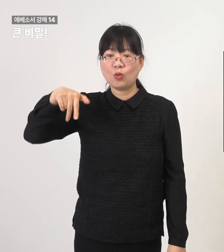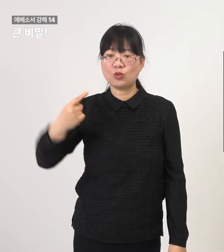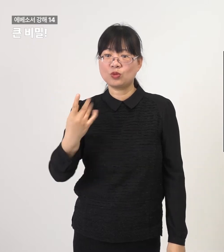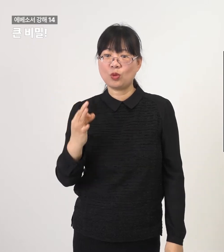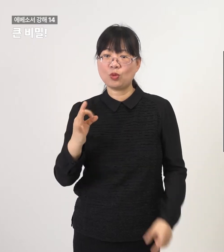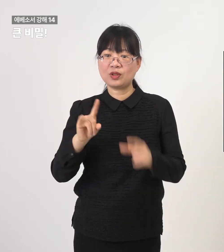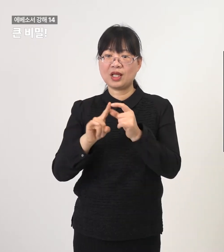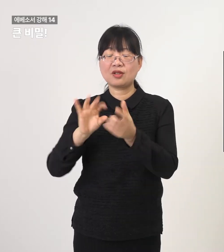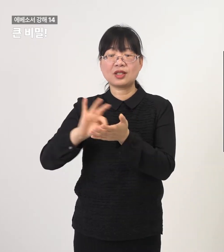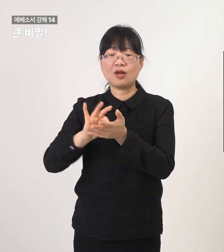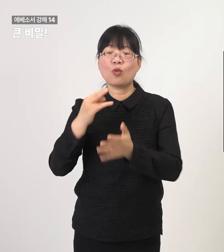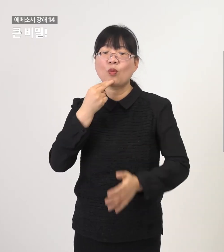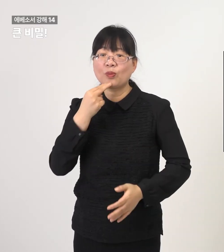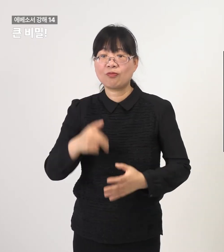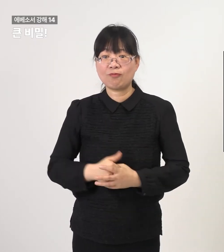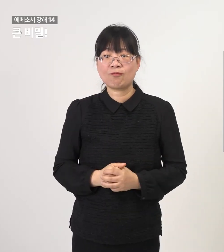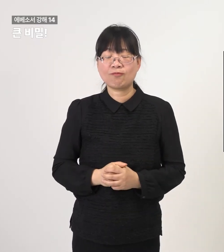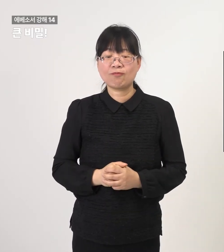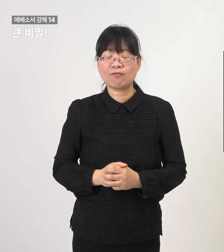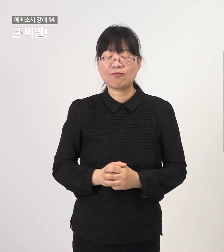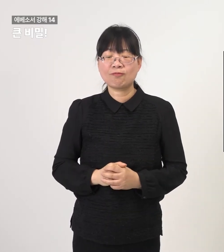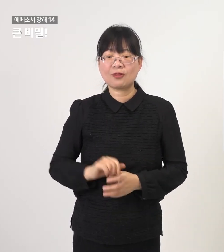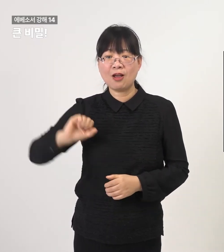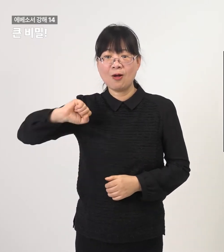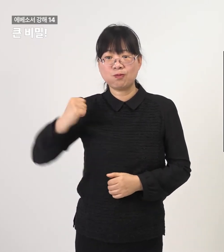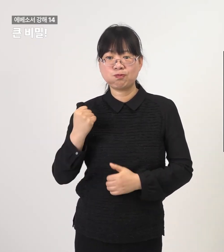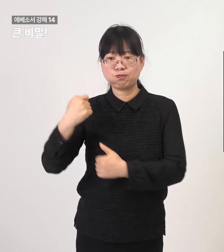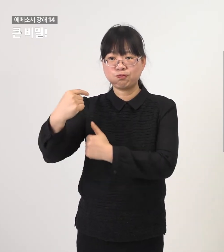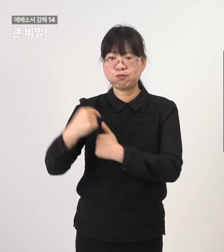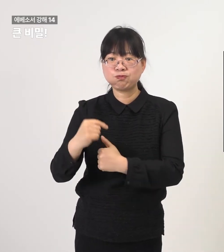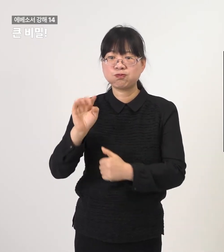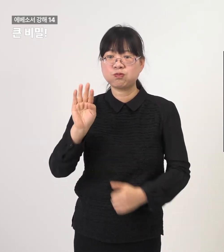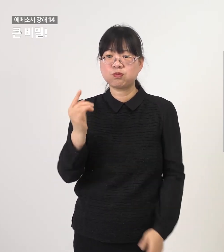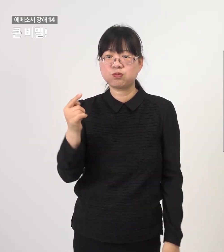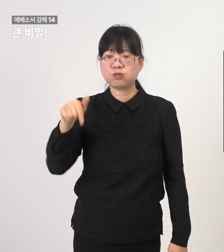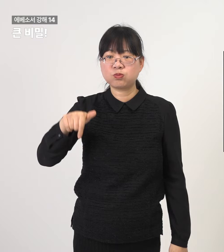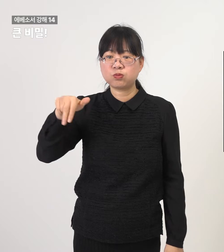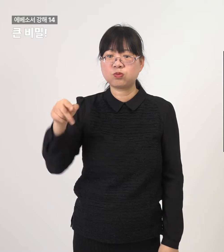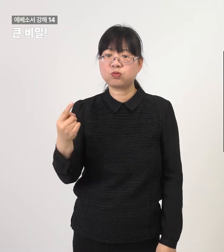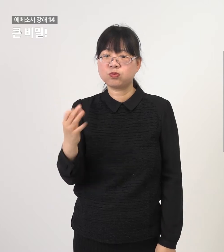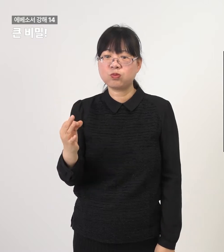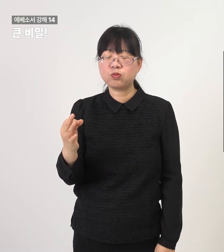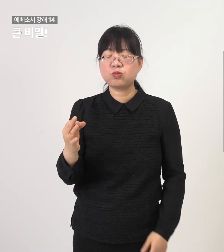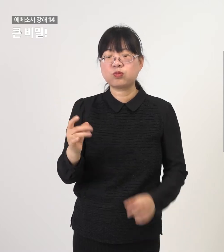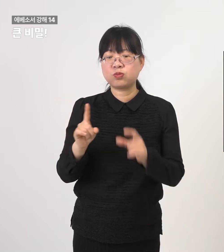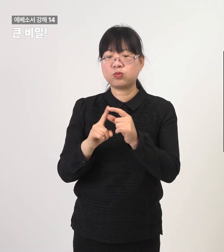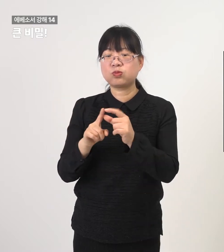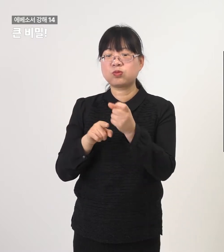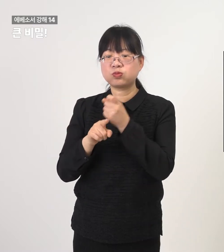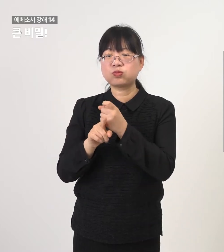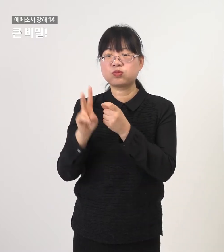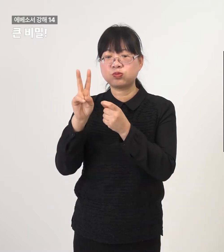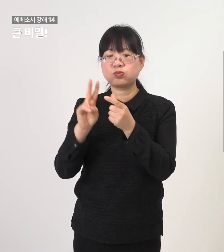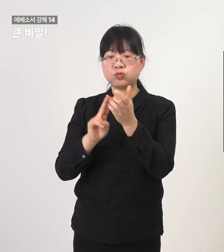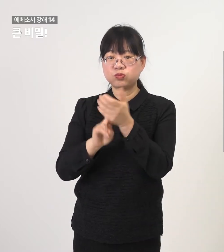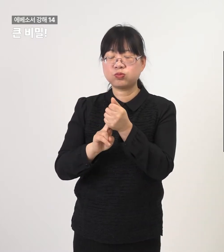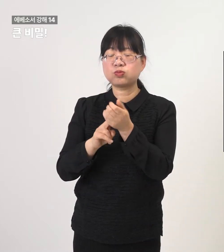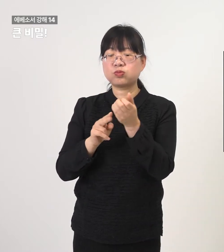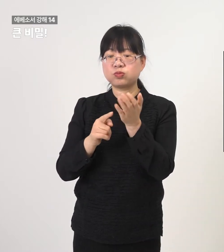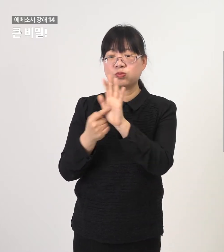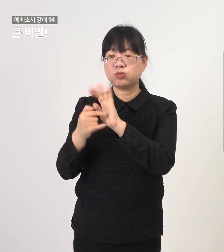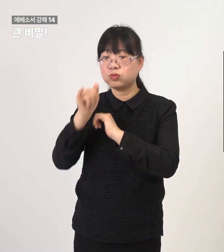쓰죠. 그런데 이 복종이라는 표현은 두 가지 전제가 있어요, 여러분.